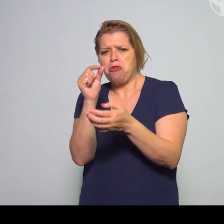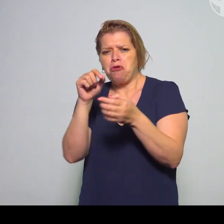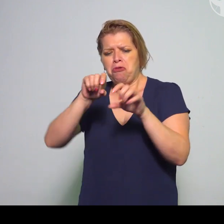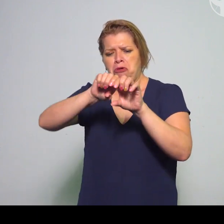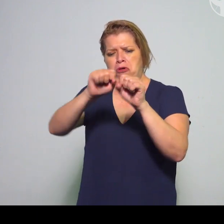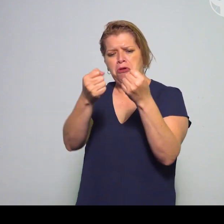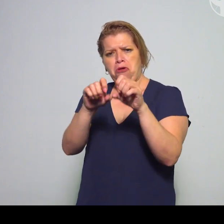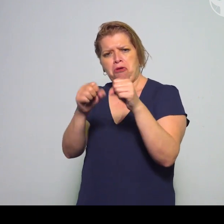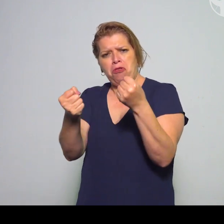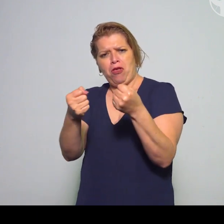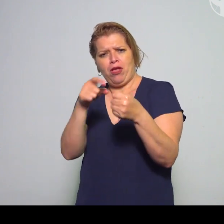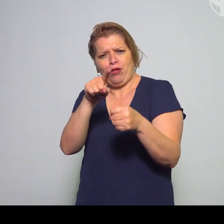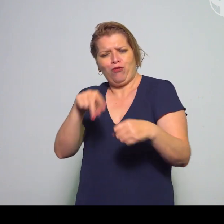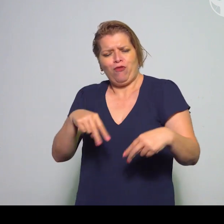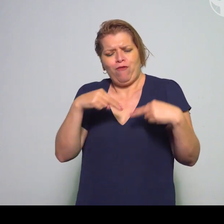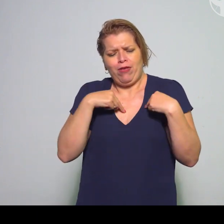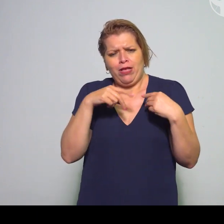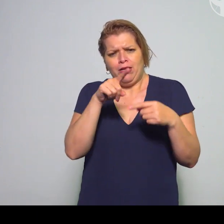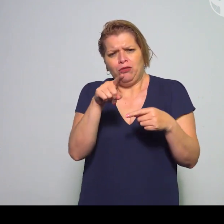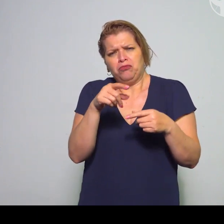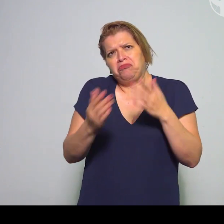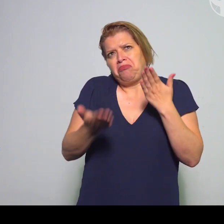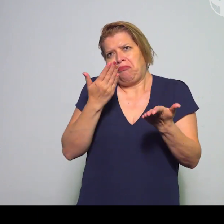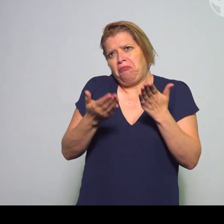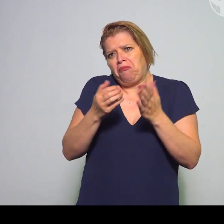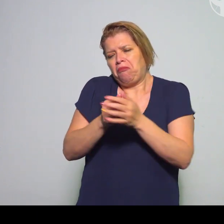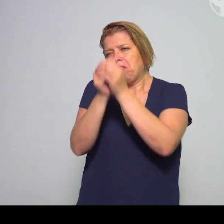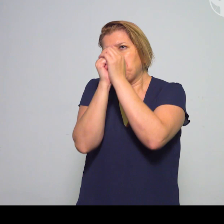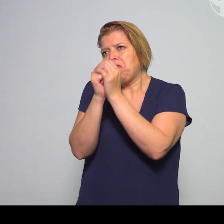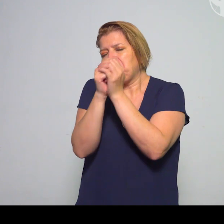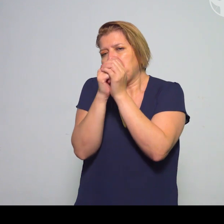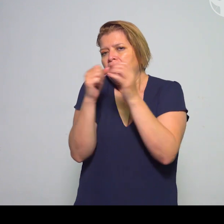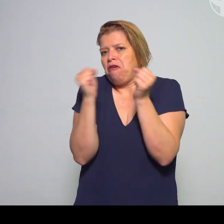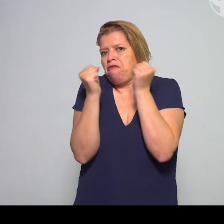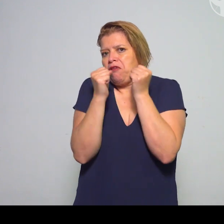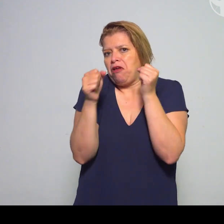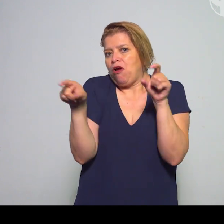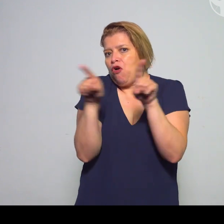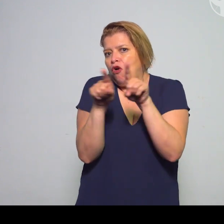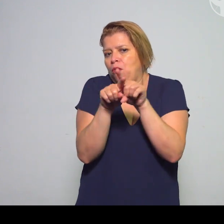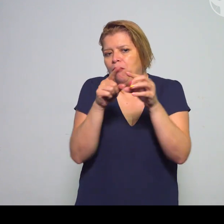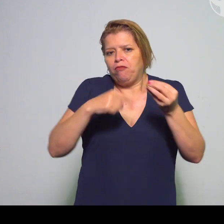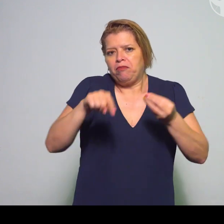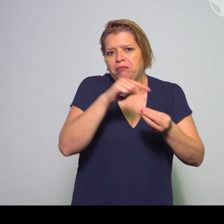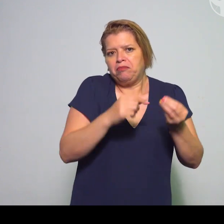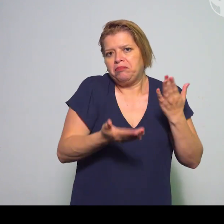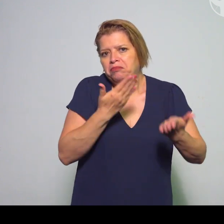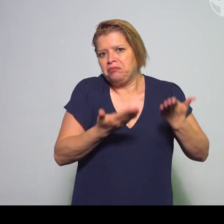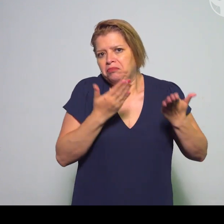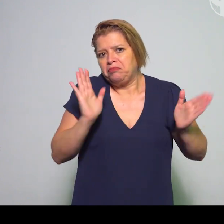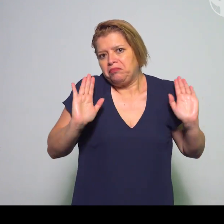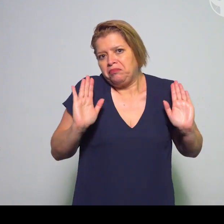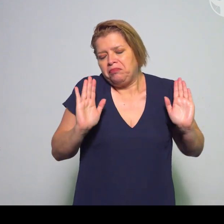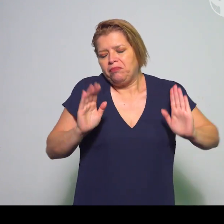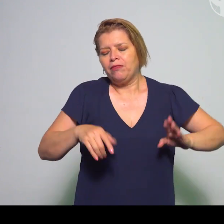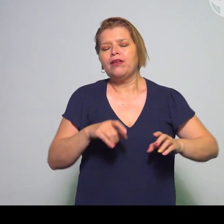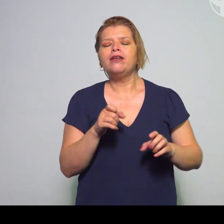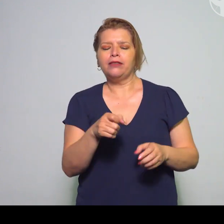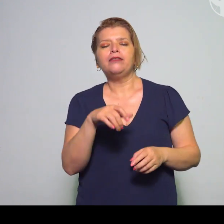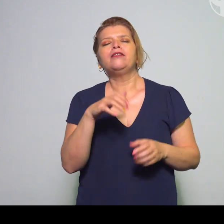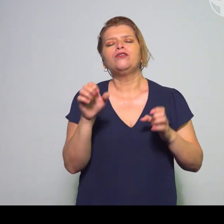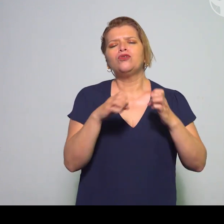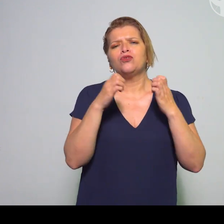tu vida al Señor? ¿Será que tus oraciones están siendo frías? ¿O será que como familia incluso, porque había gente